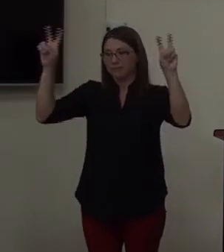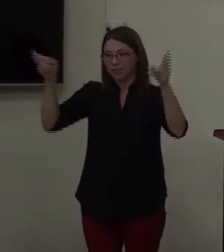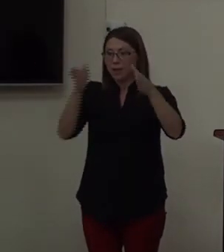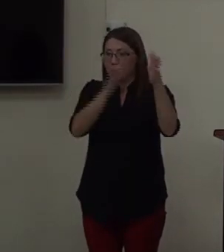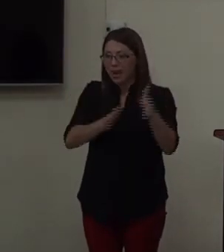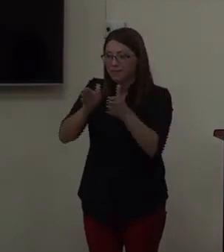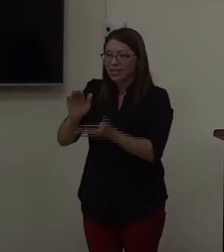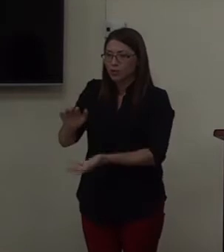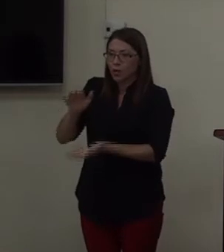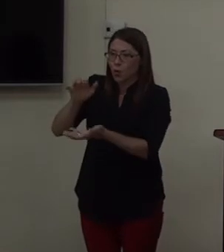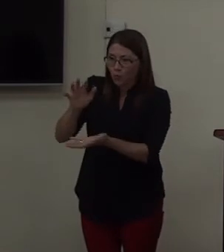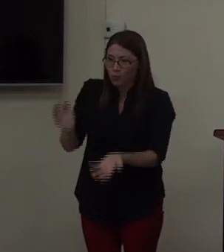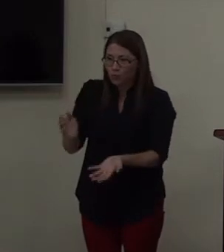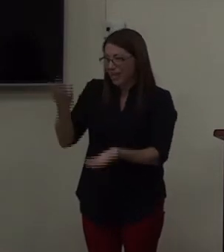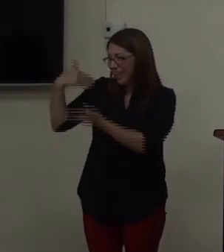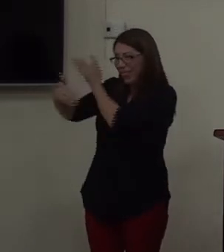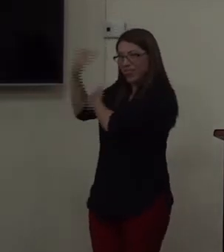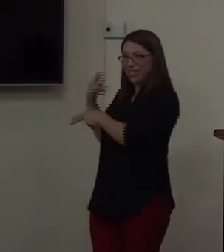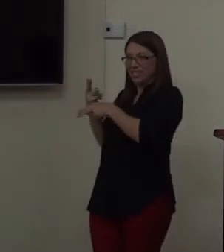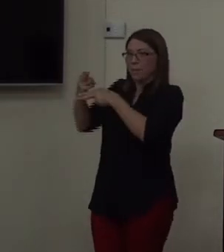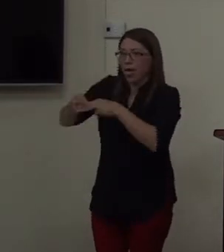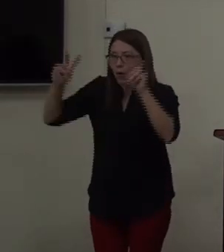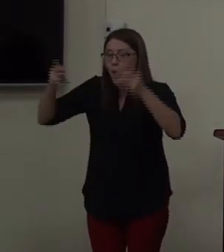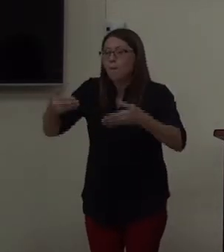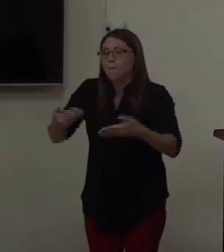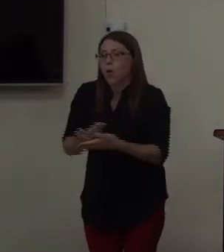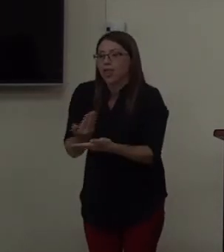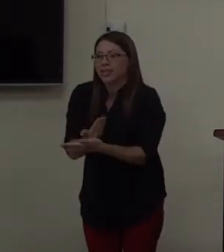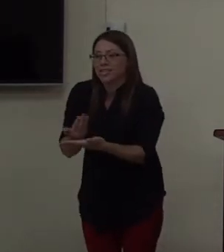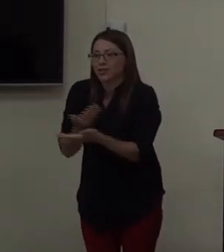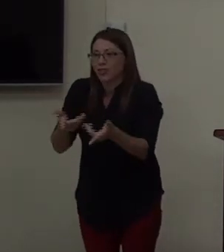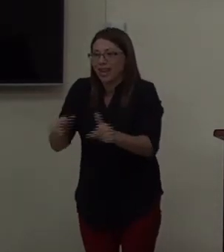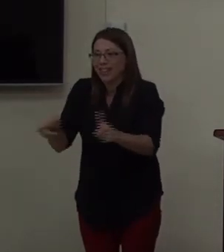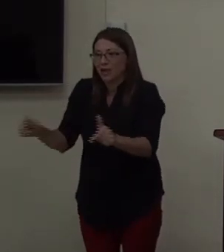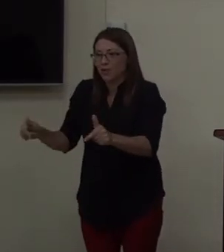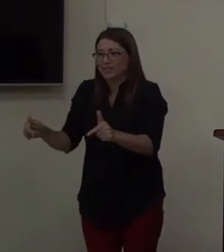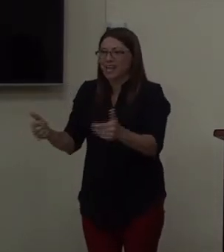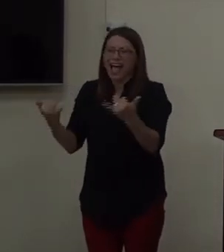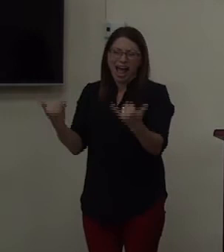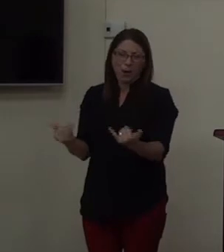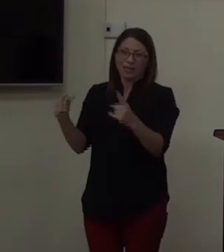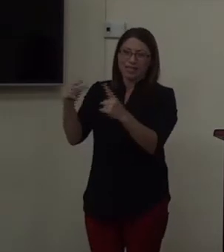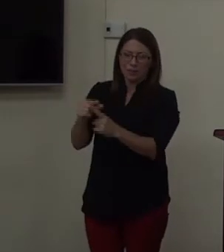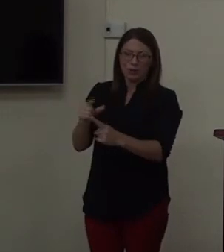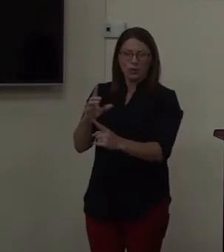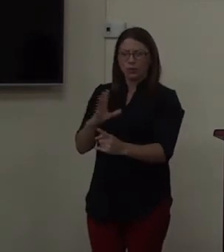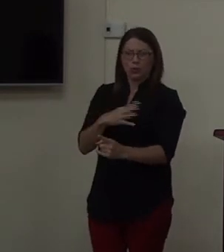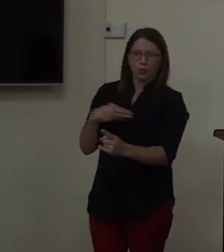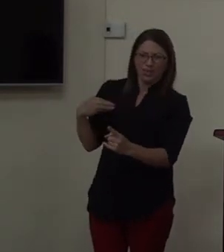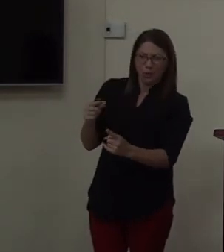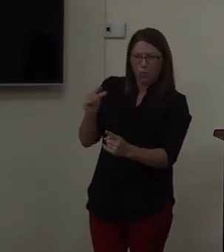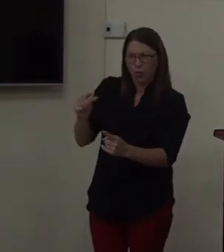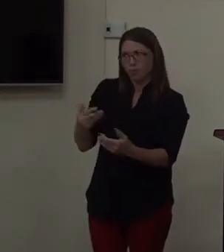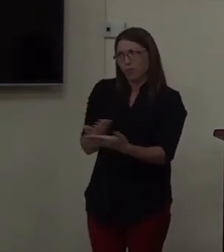del corpus, llamados en sus inicios modernización de las lenguas, ¿verdad? Que ahora el término nos molesta un poco, ¿verdad? De modernización,